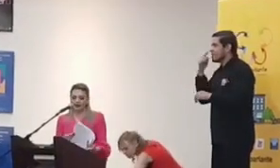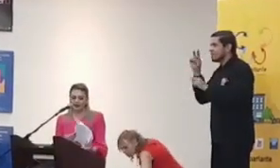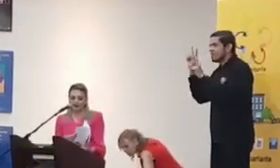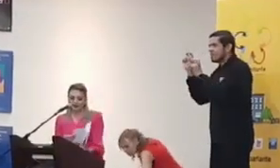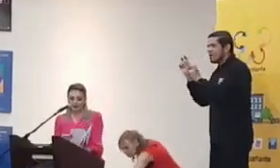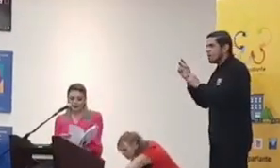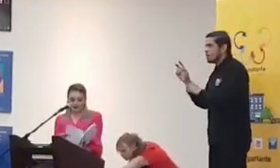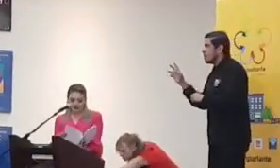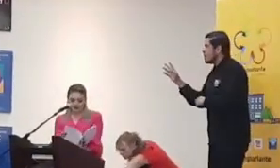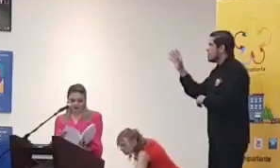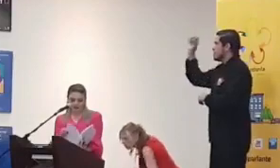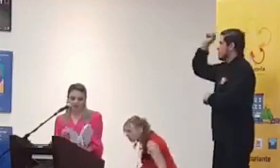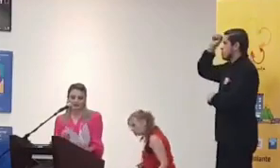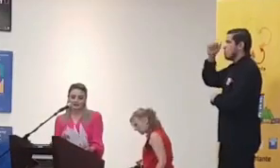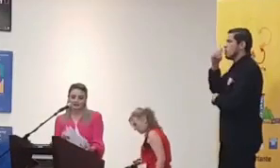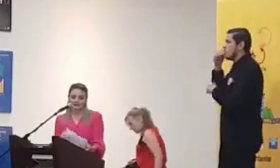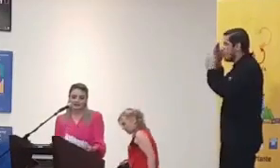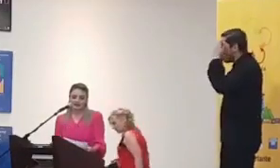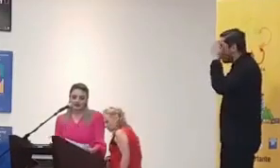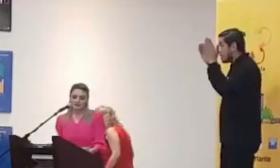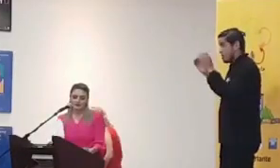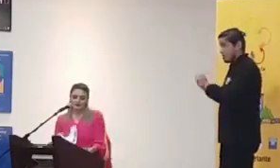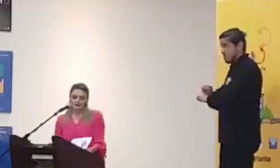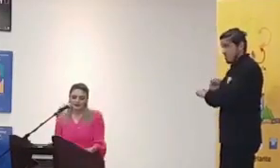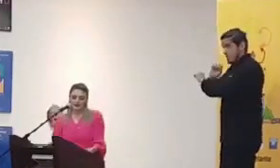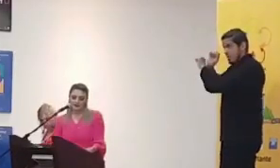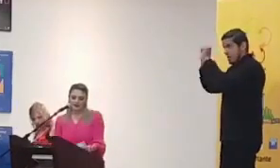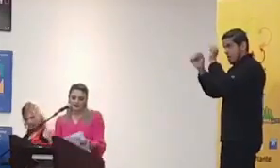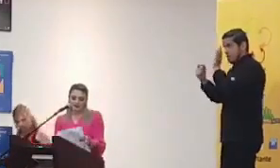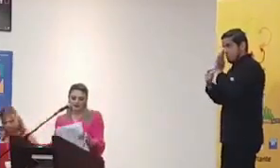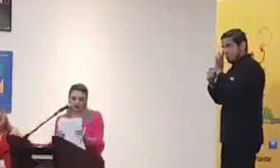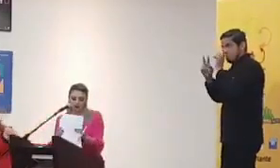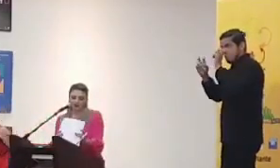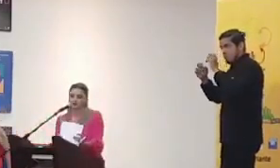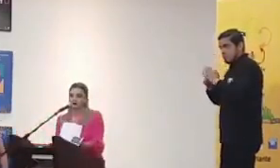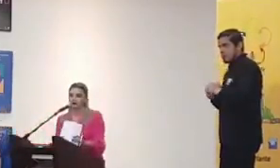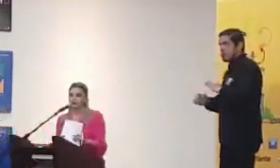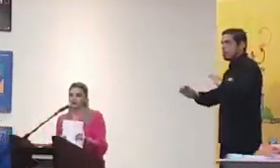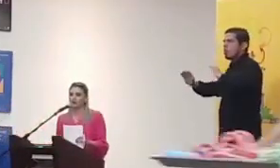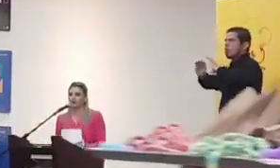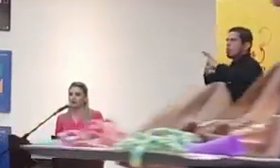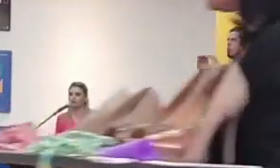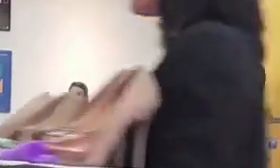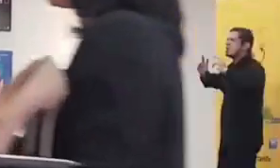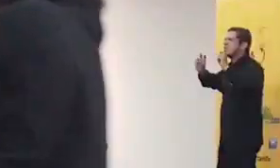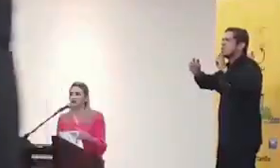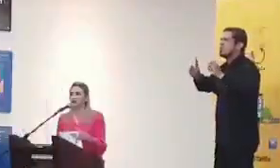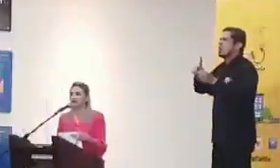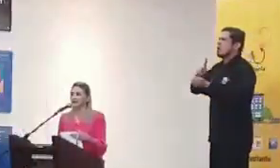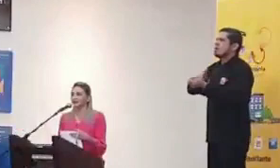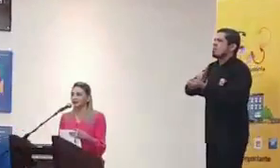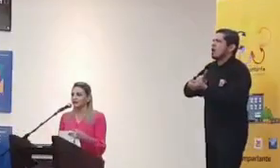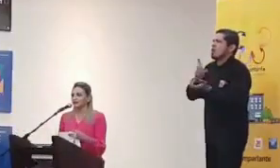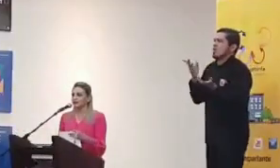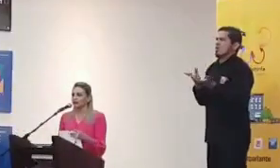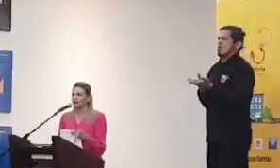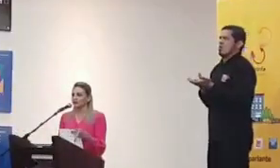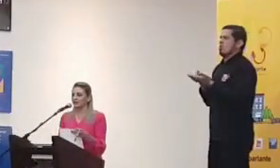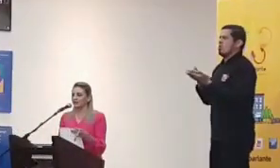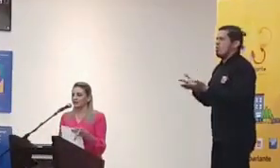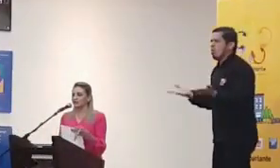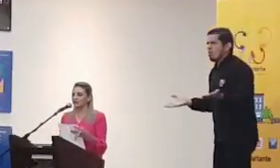la otra cara de la moneda. En la mañana se decía que simplemente se han hecho conversatorios para conocer la parte muy técnica,